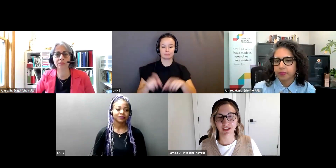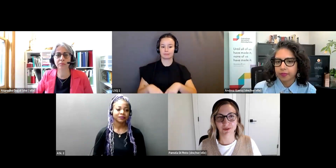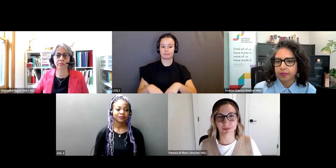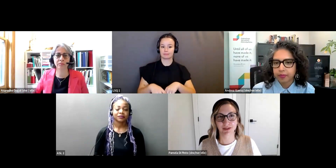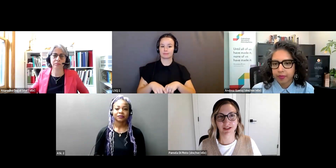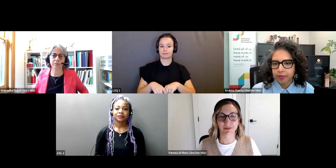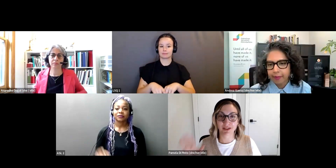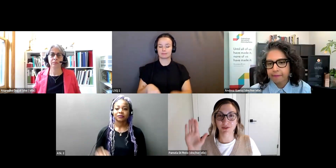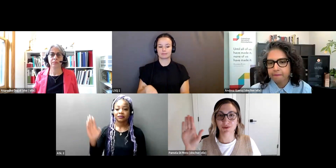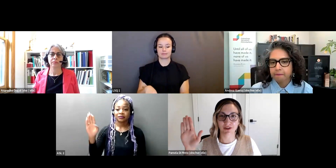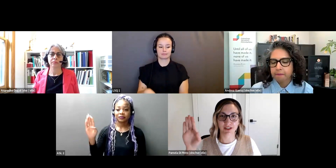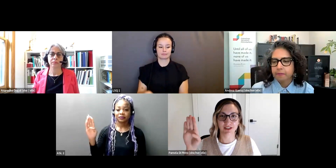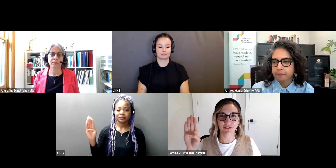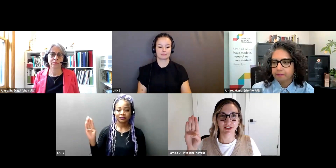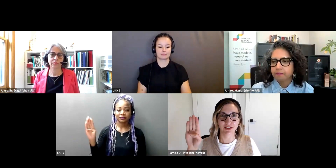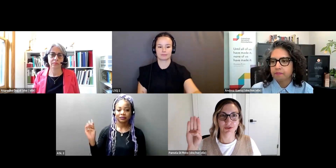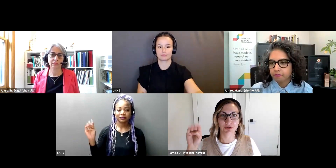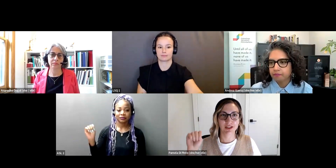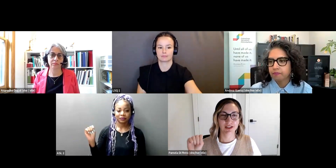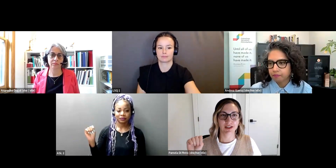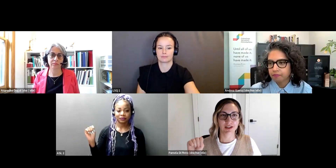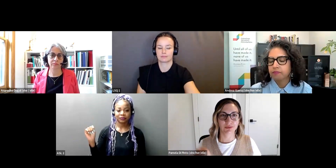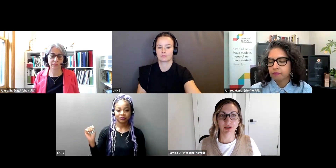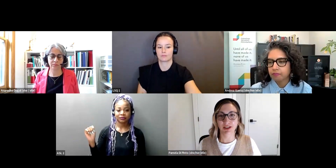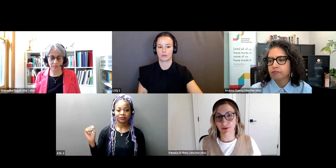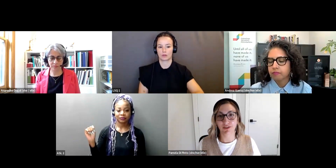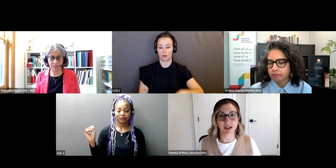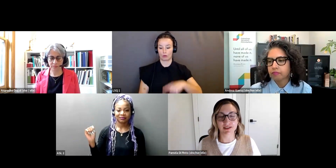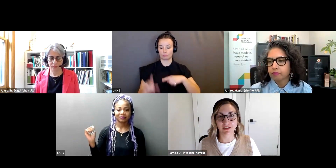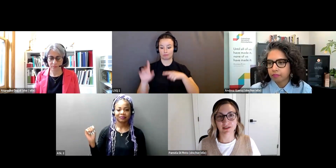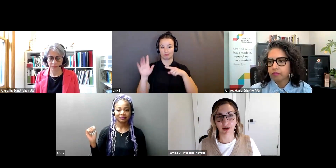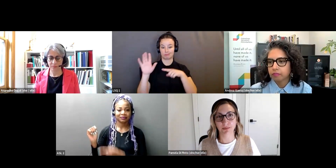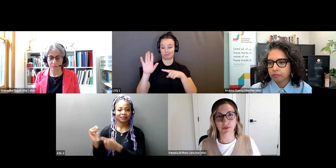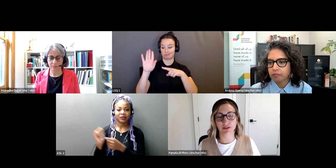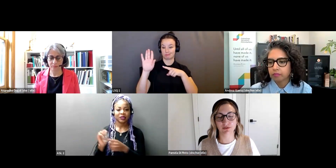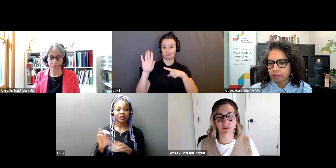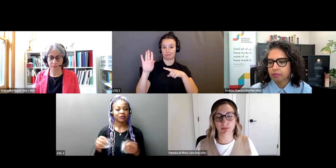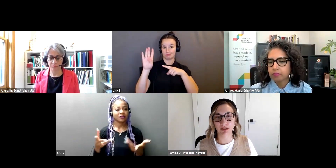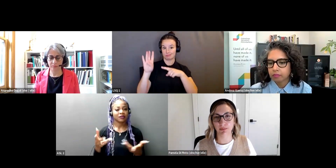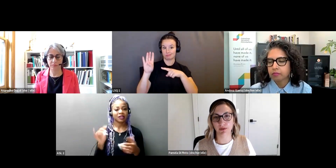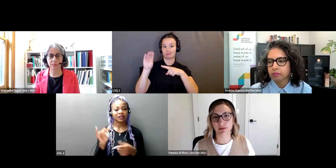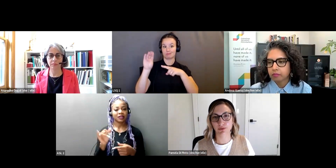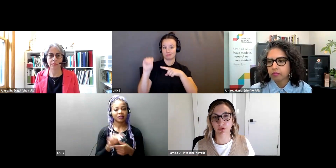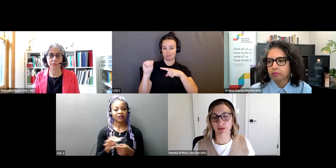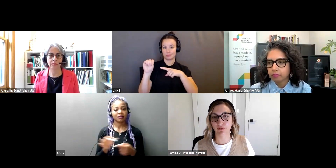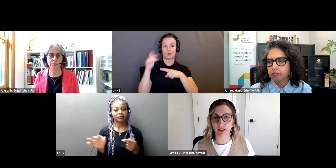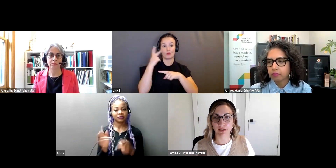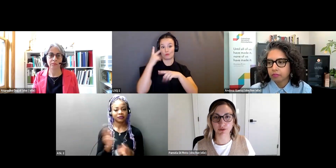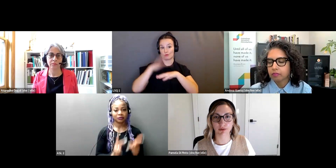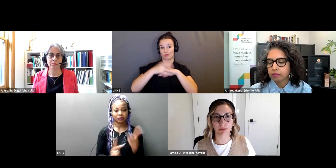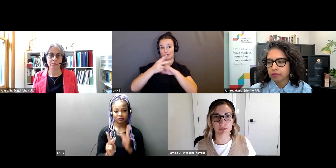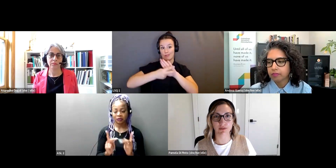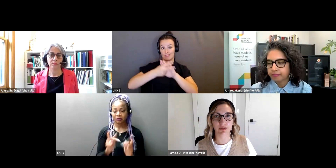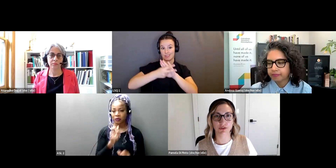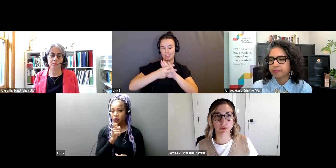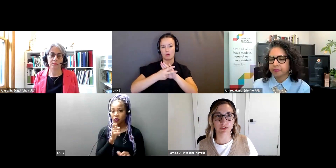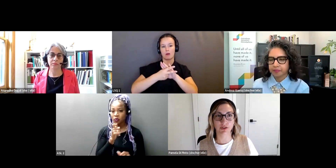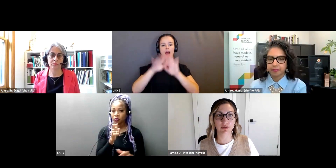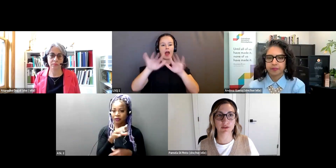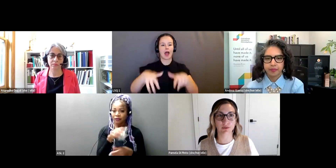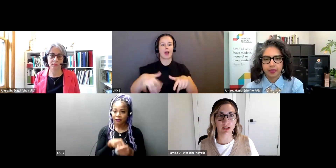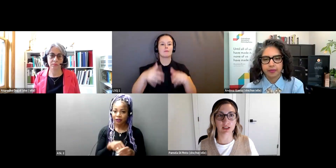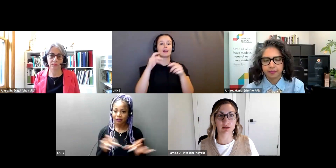Andrea. Ce signal d'appel à l'aide que vous avez vu dans la vidéo permet de donner une option